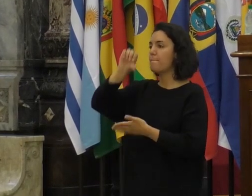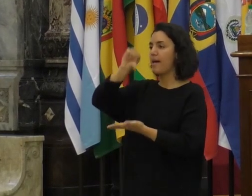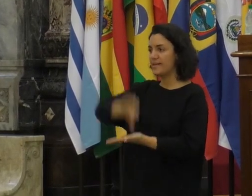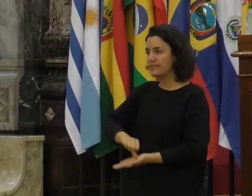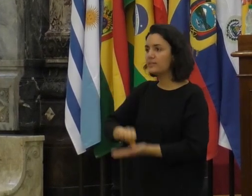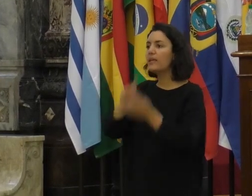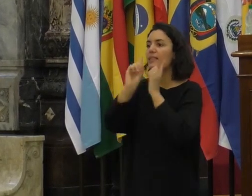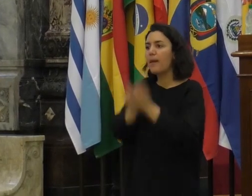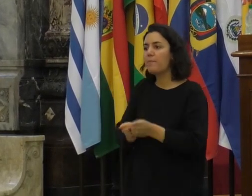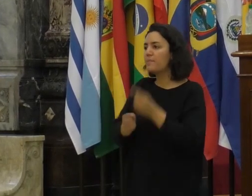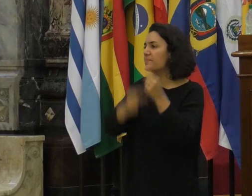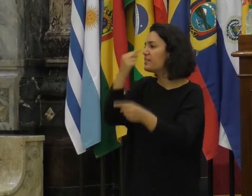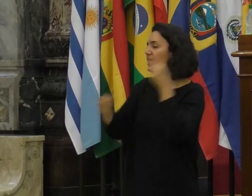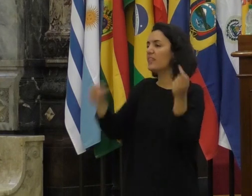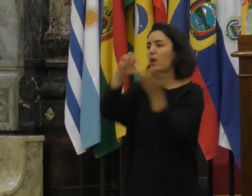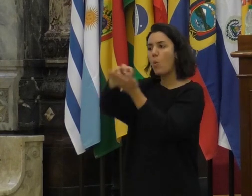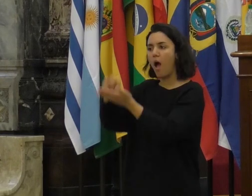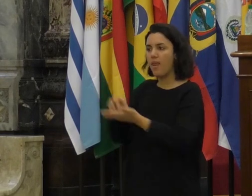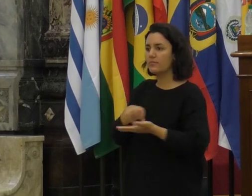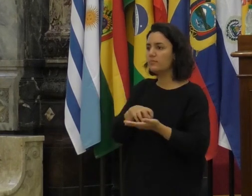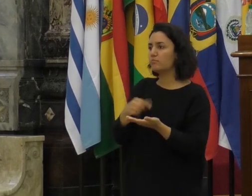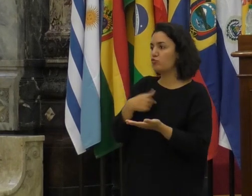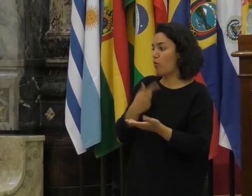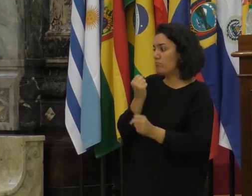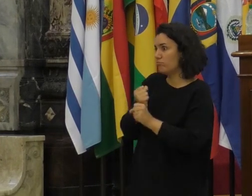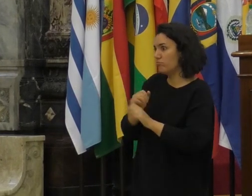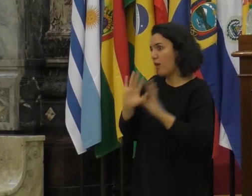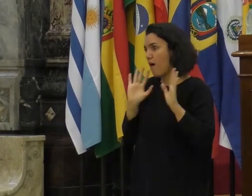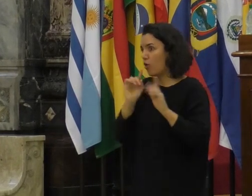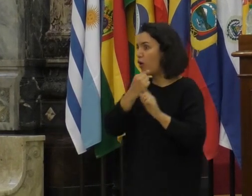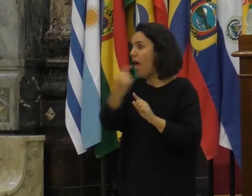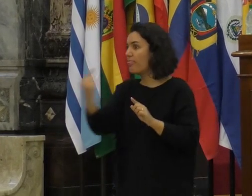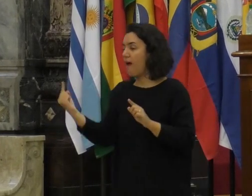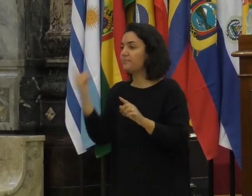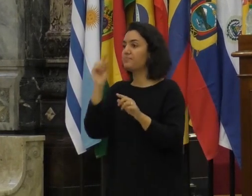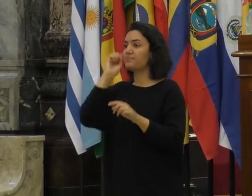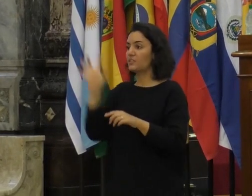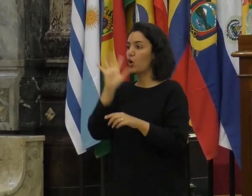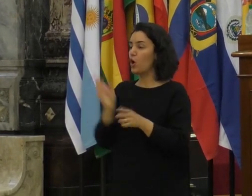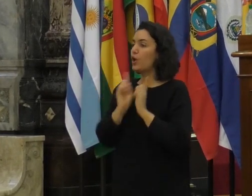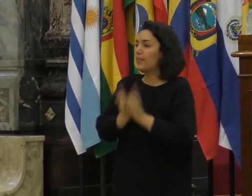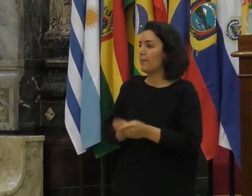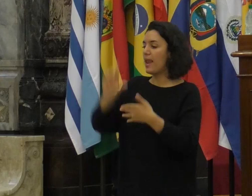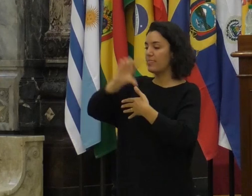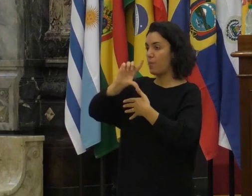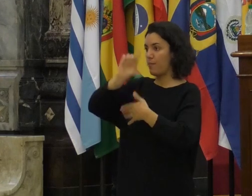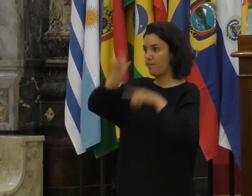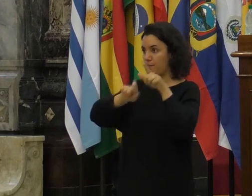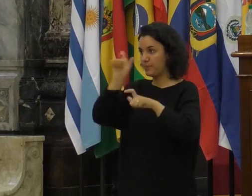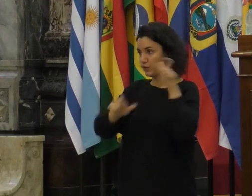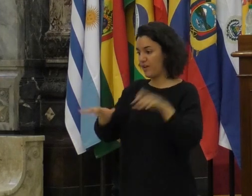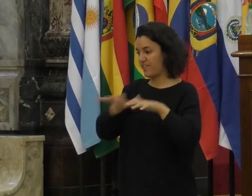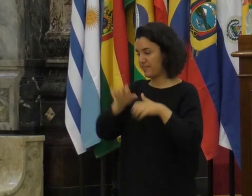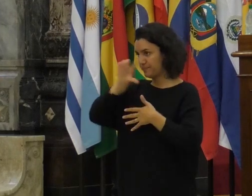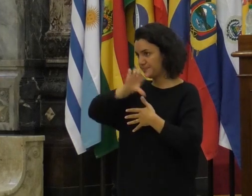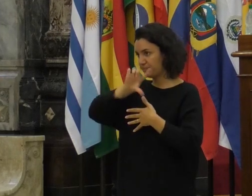donde quiera que podamos estar parados como psicólogos y como latinoamericanos. Y digo